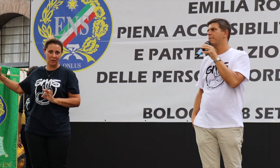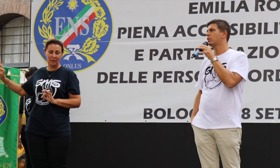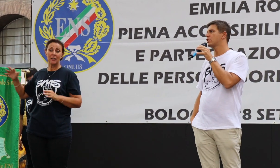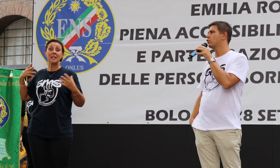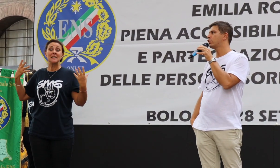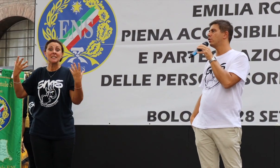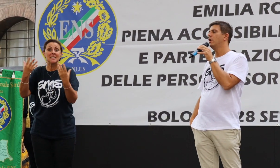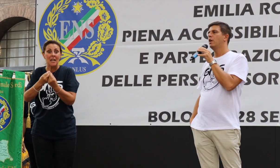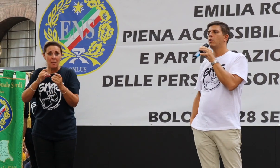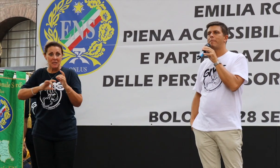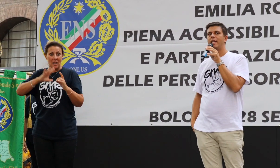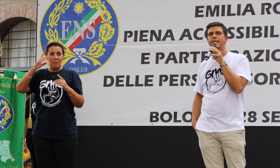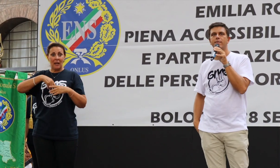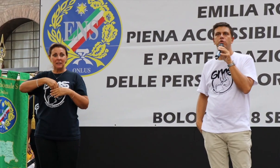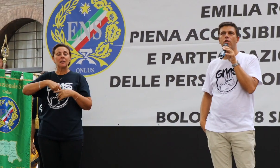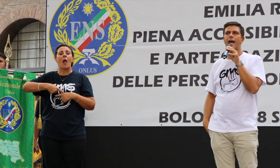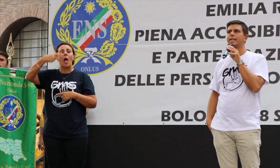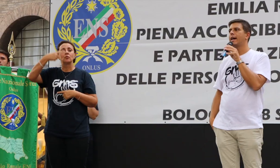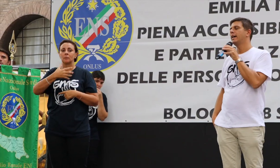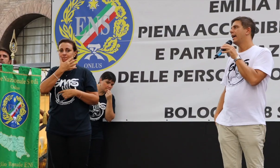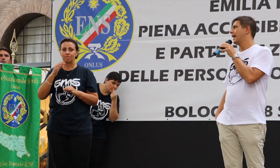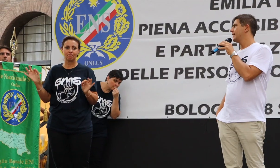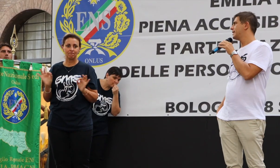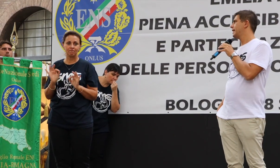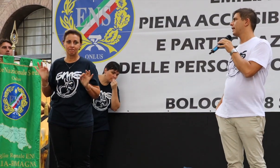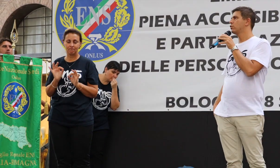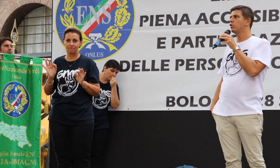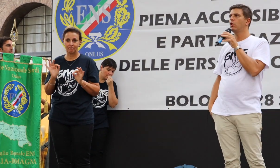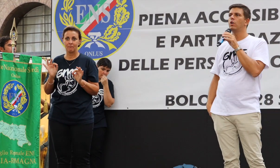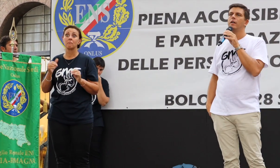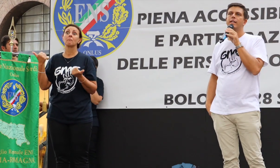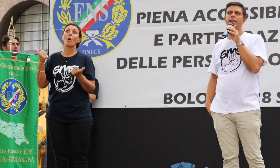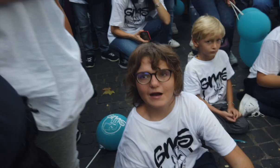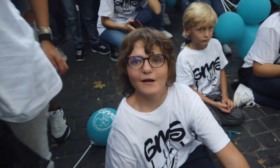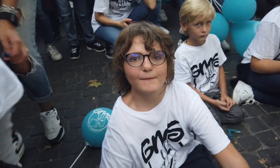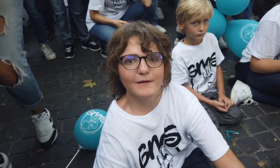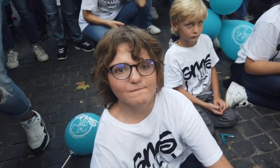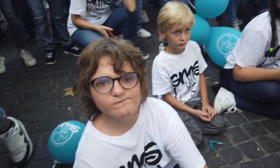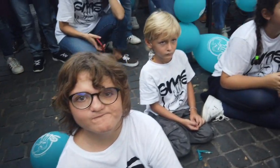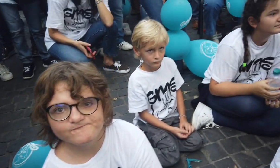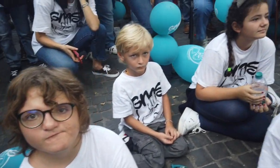abbiamo trascorso una bellissima giornata all'insegna non solo dei tempi.